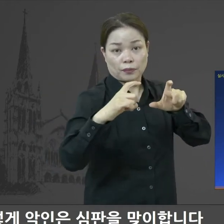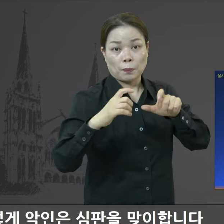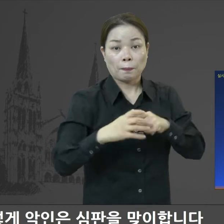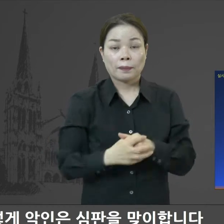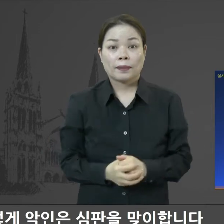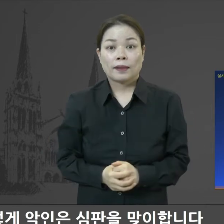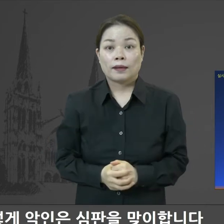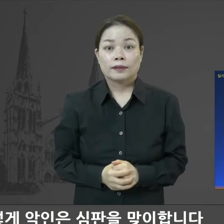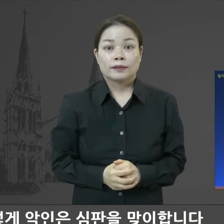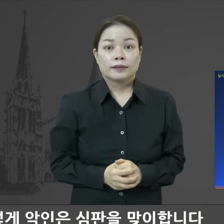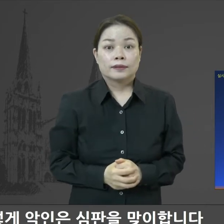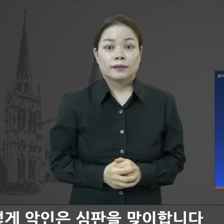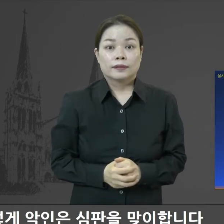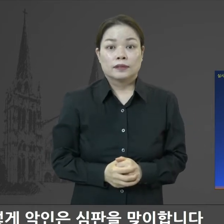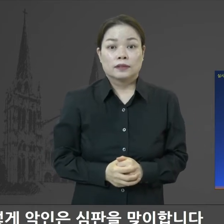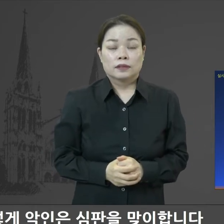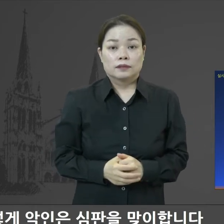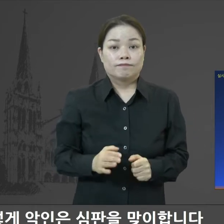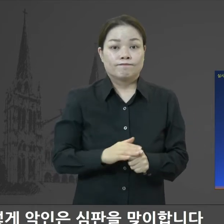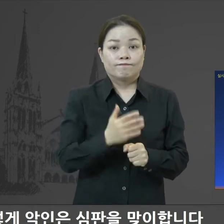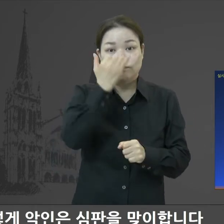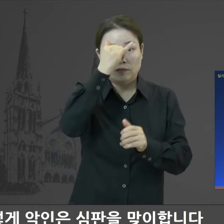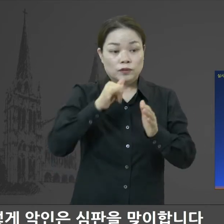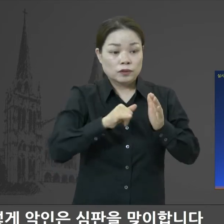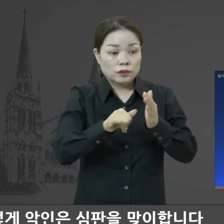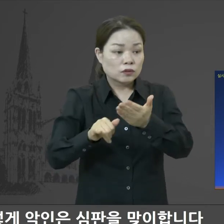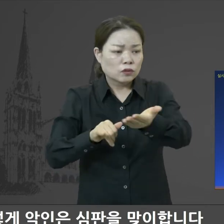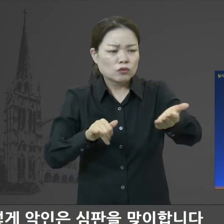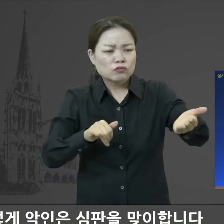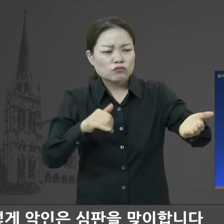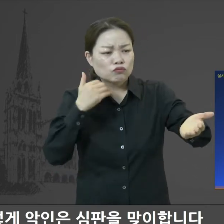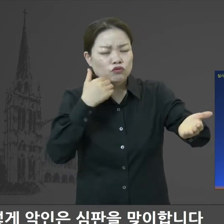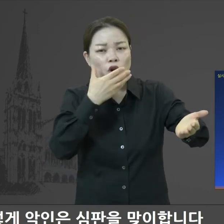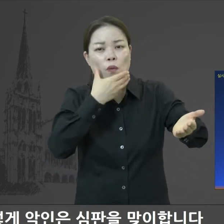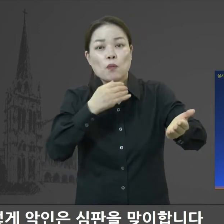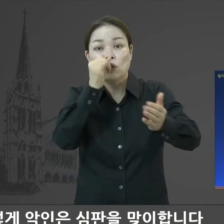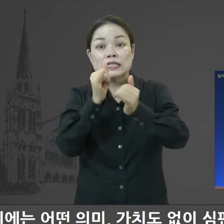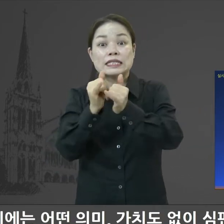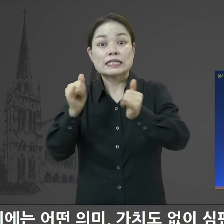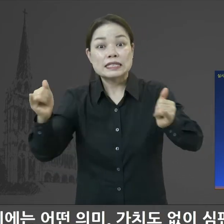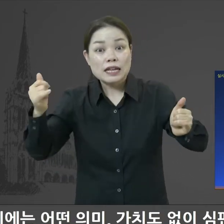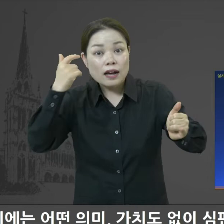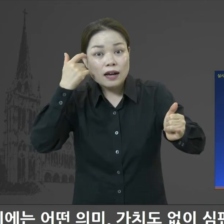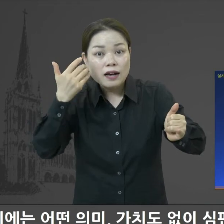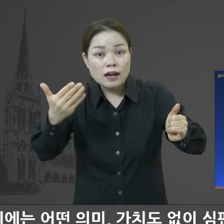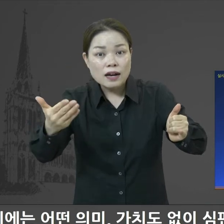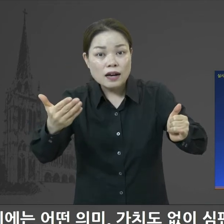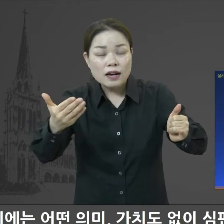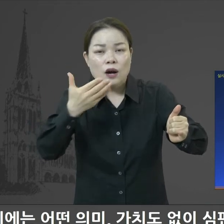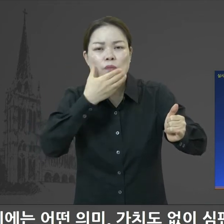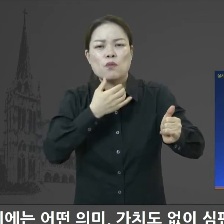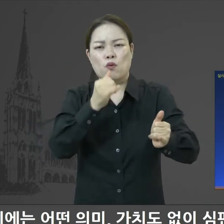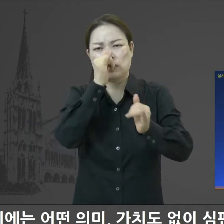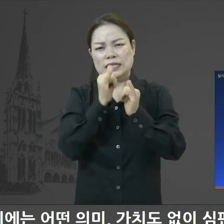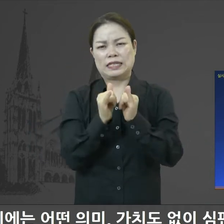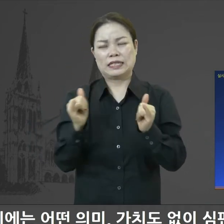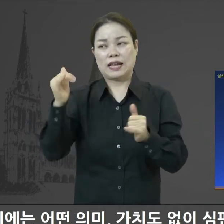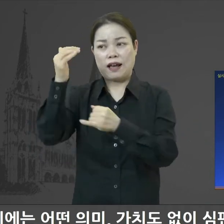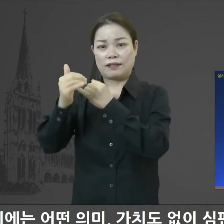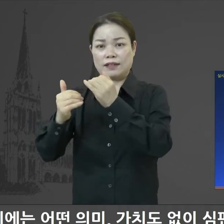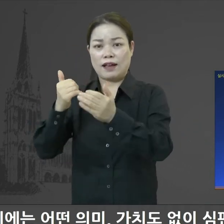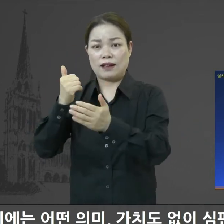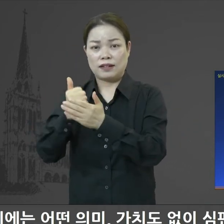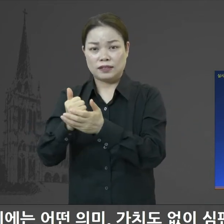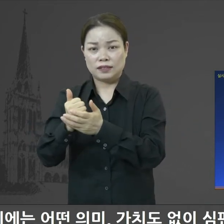있는 것입니다. 우리 사랑하는 충현의 모든 성도 여러분, 누가 복 있는 자입니까? 진정 복 있는 자는 하나님이